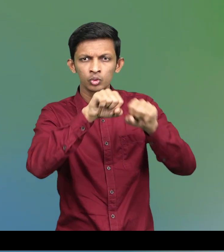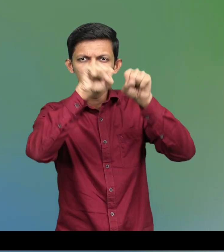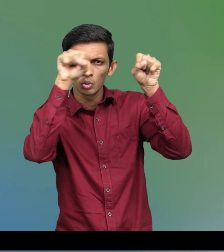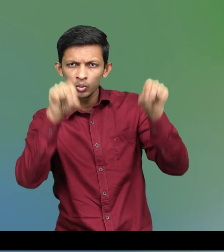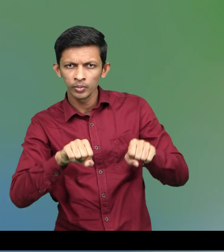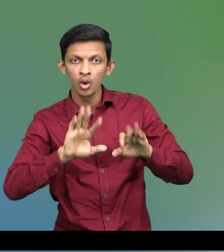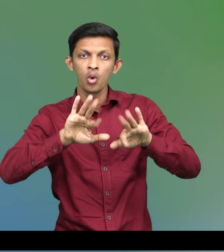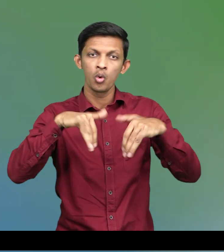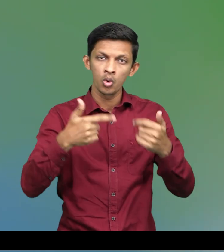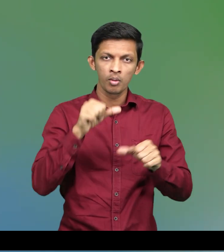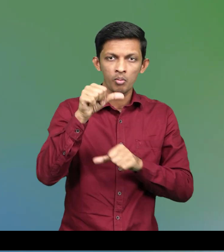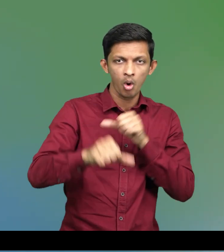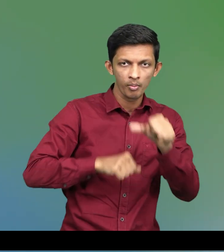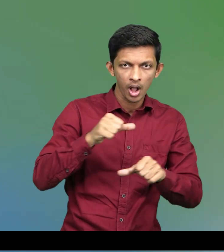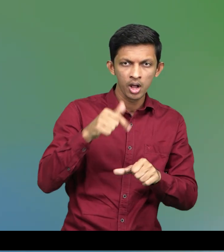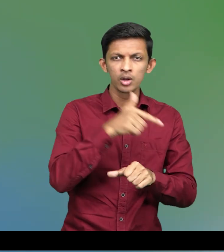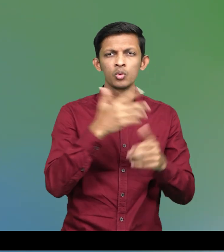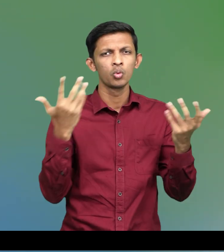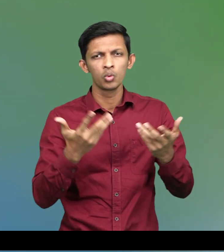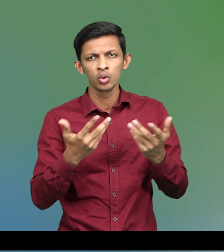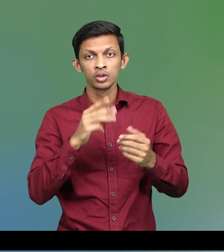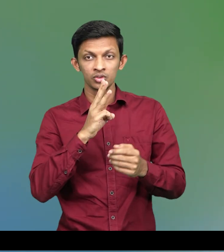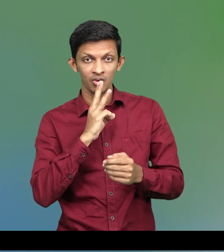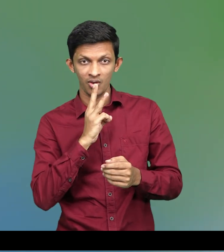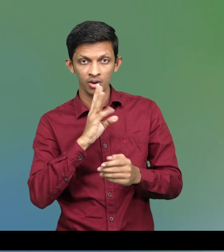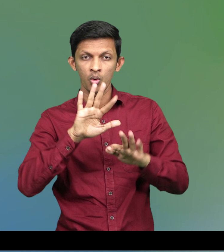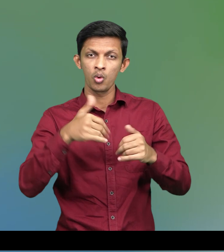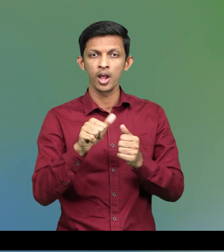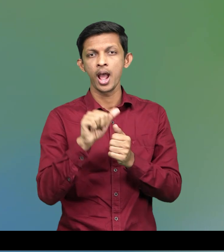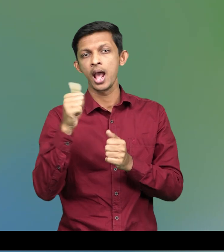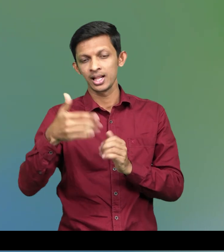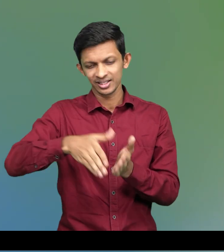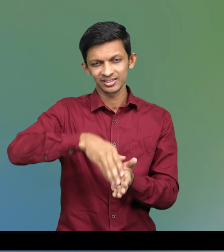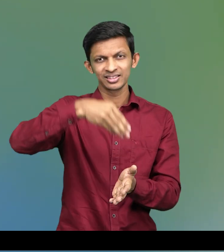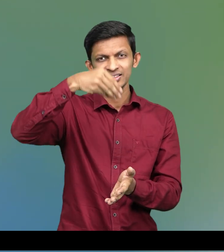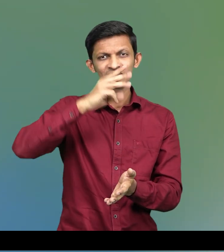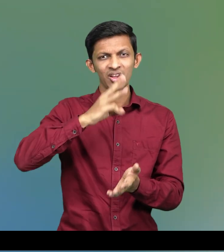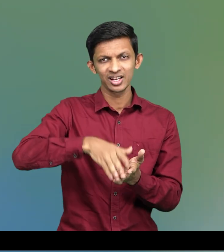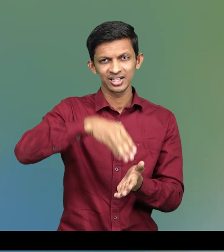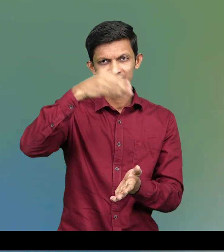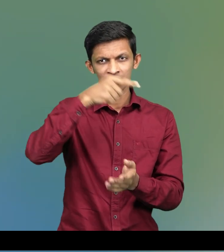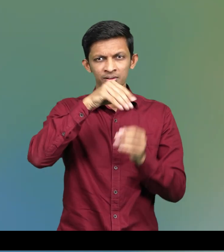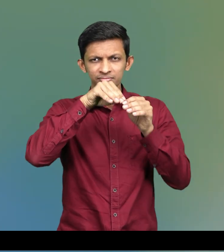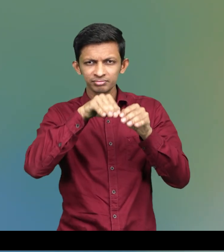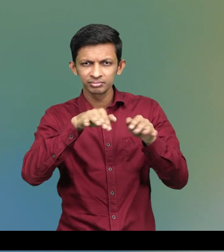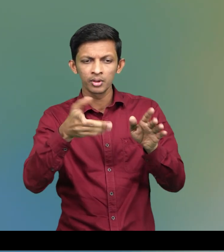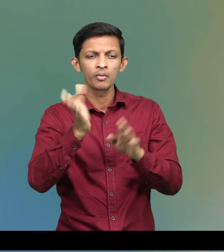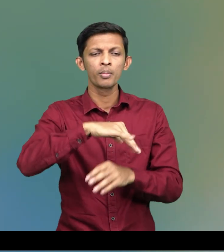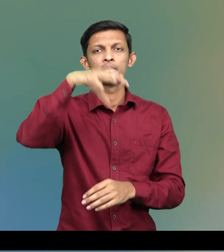డ్రైనేజీ అనేది వ్యవస్థ లేదా నీటి ద్వారా ప్రాసెస్ చేయండి లేదా ఇతర ద్రవాలు ఒక ప్రదేశం